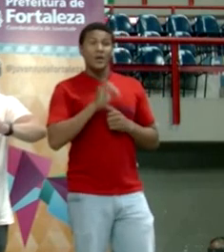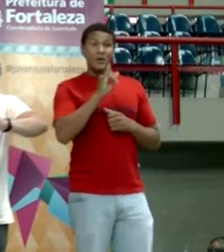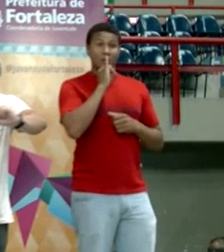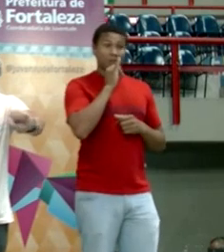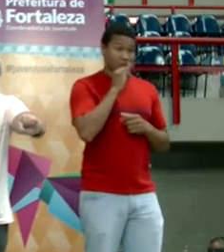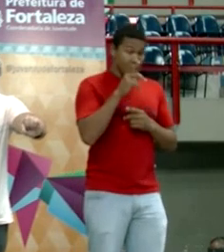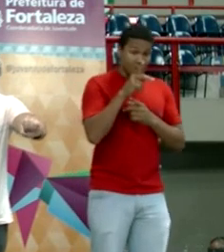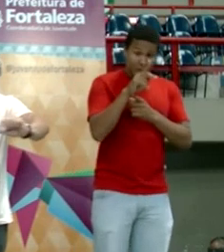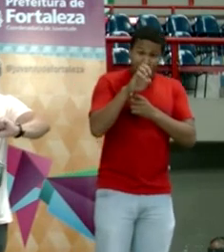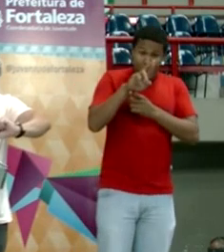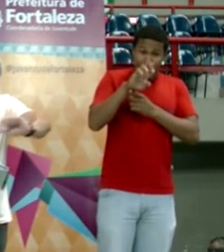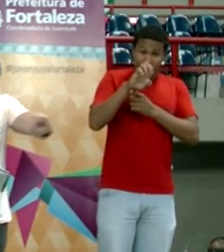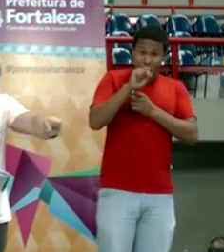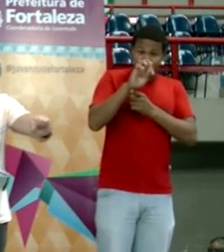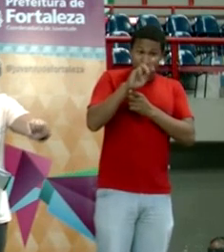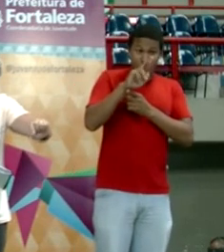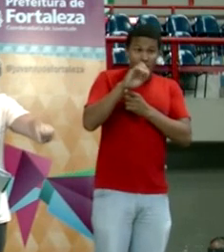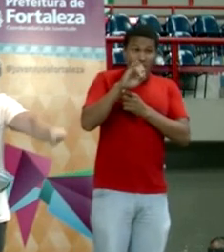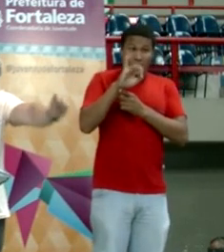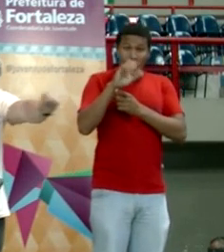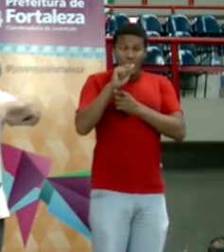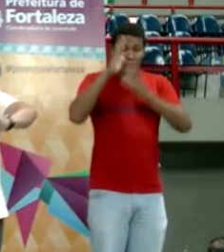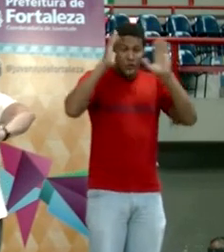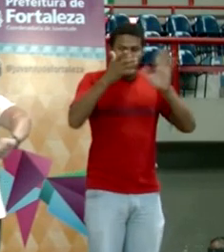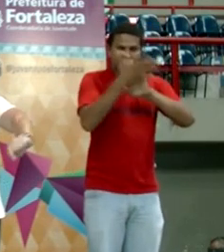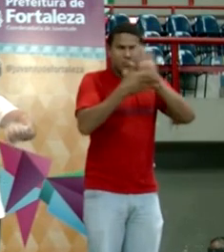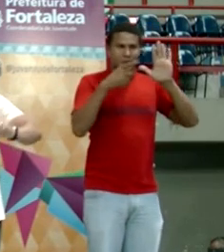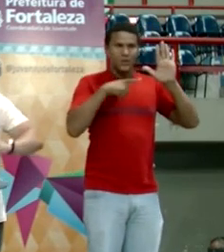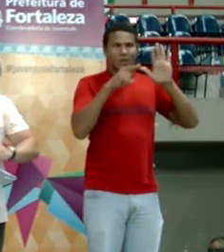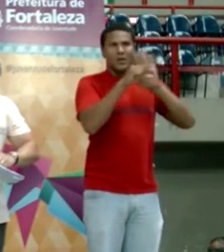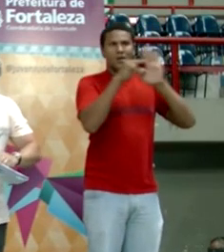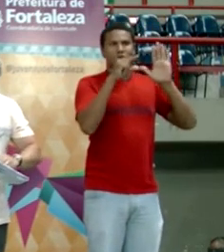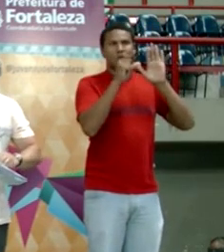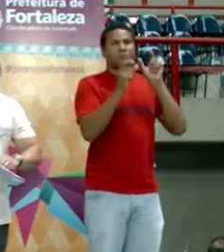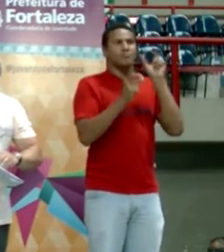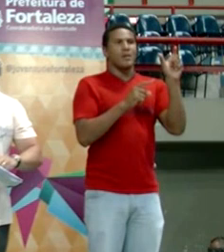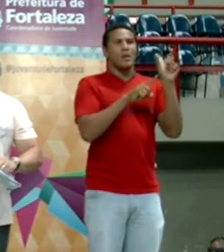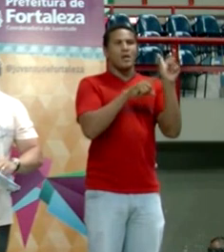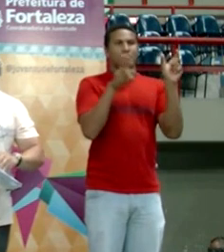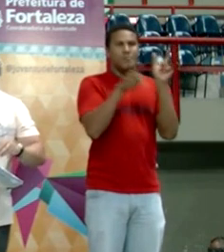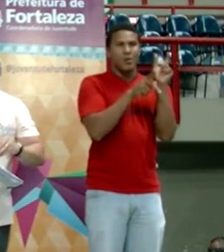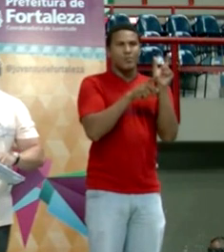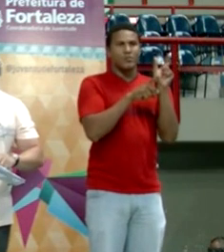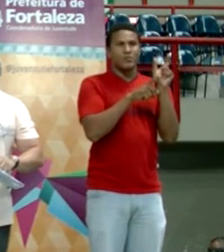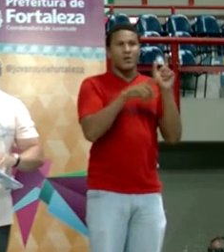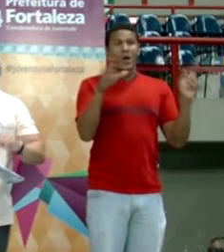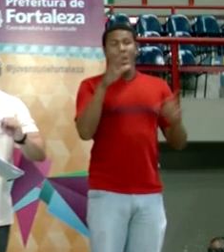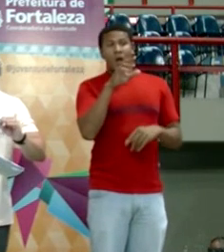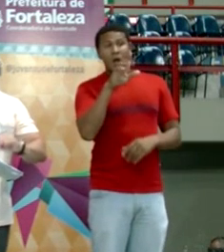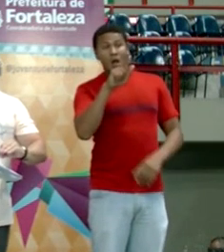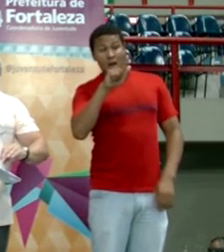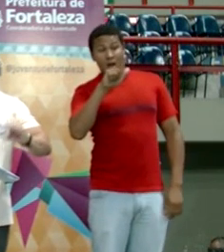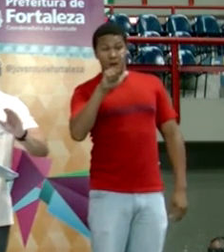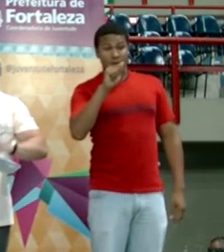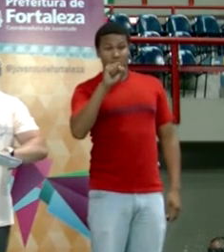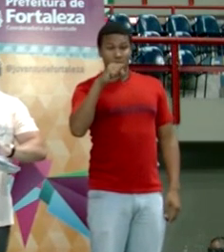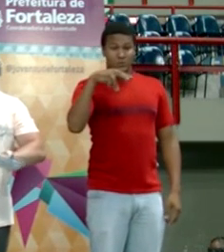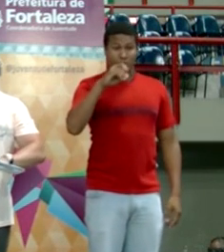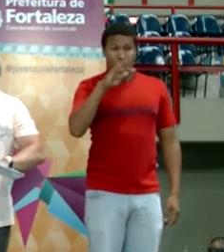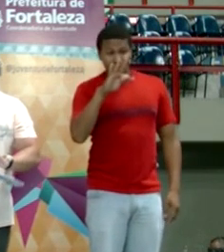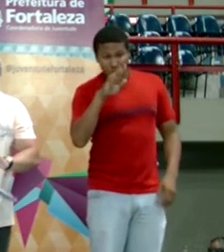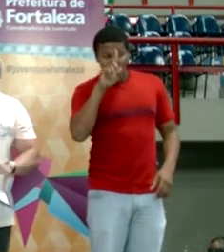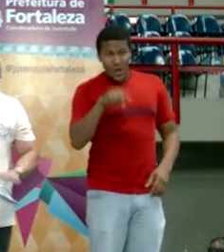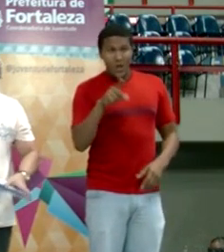prova, já vai estar escrito. Você só tem que identificar que perestroika é econômica e glasnost é política. Jovem,